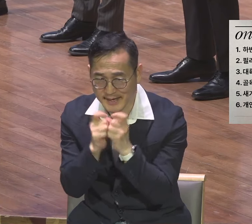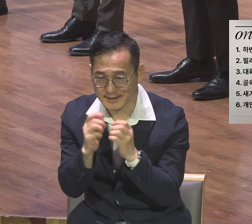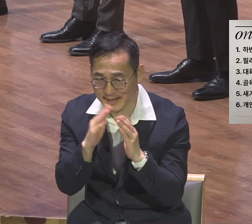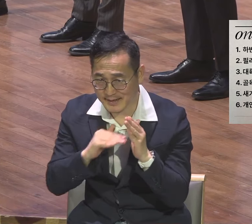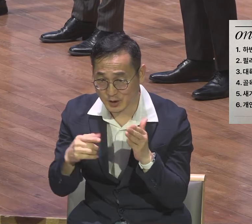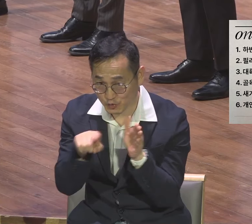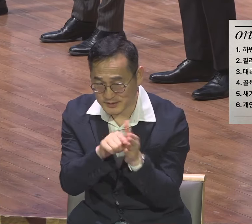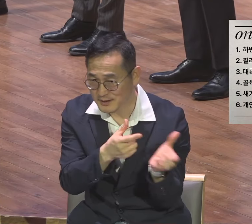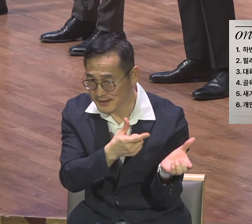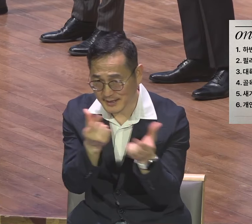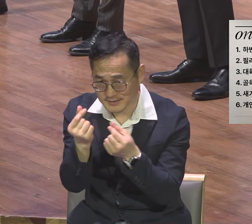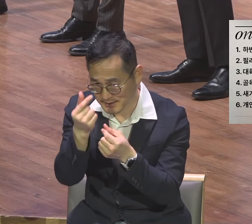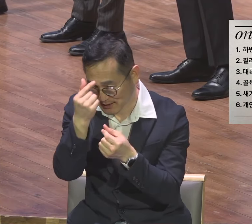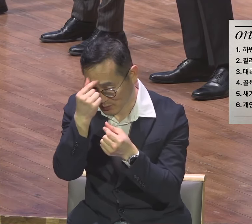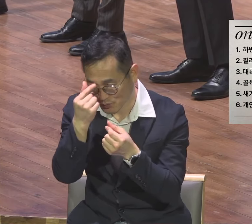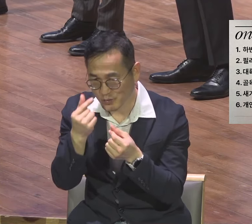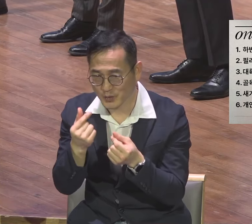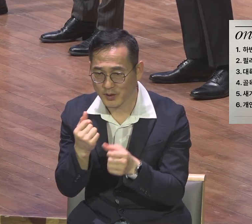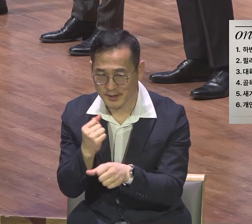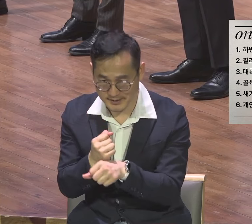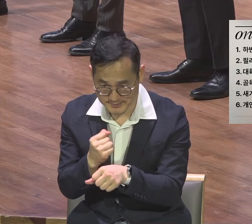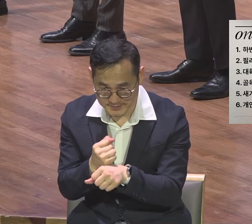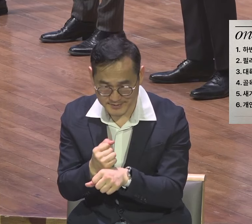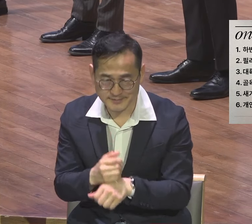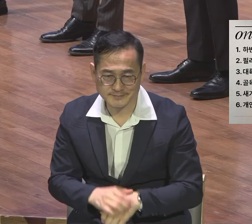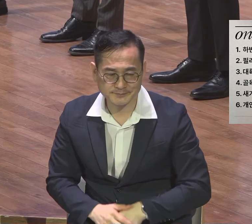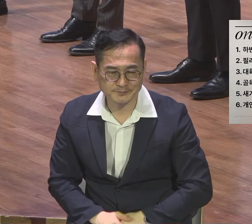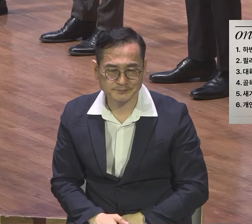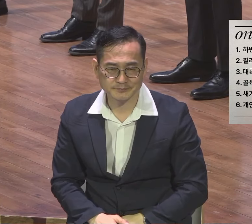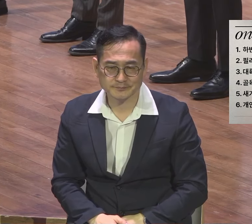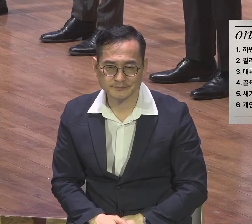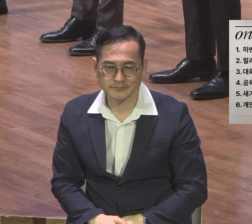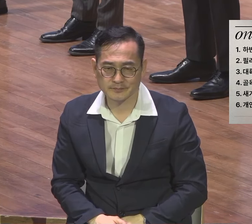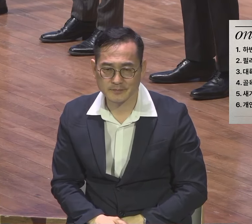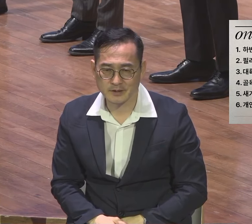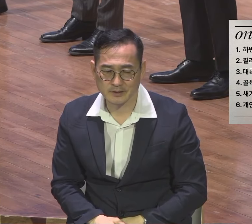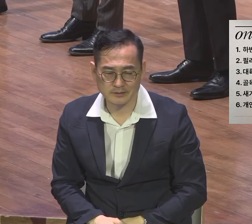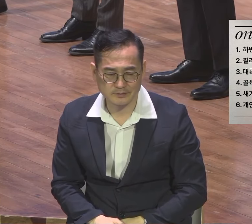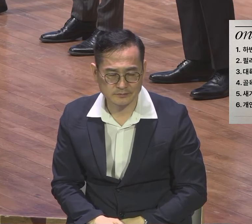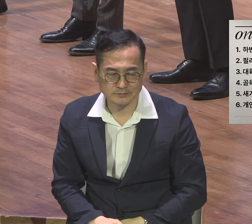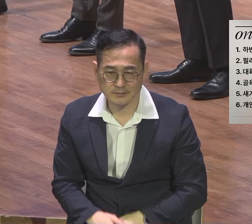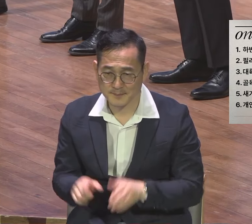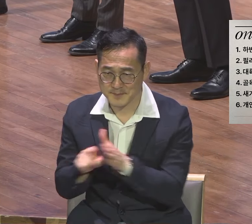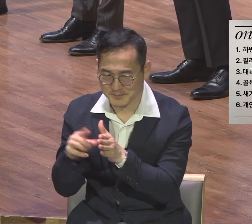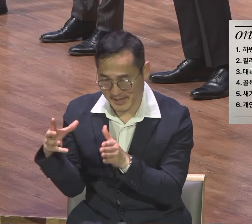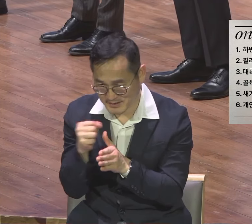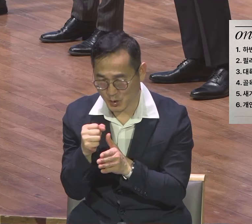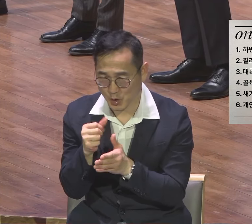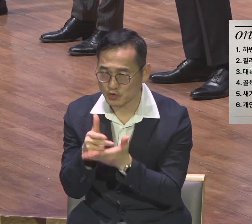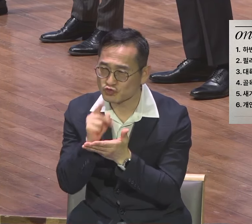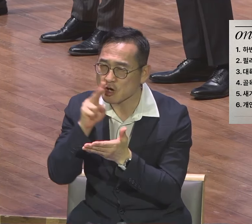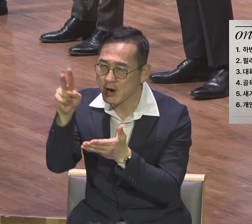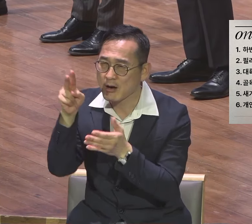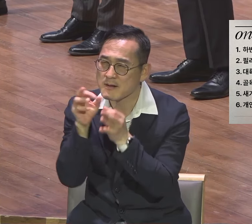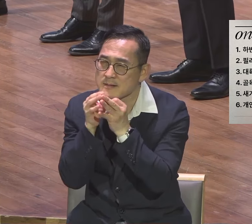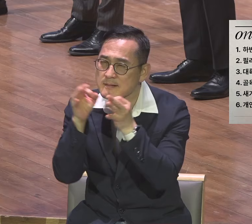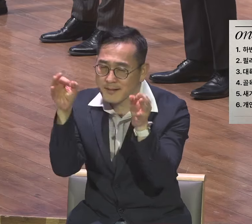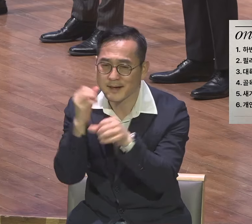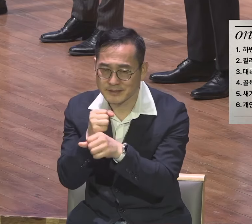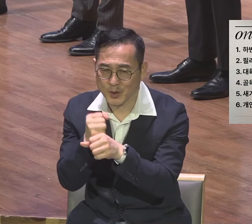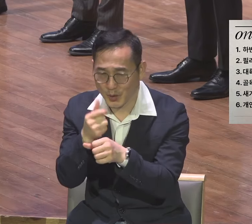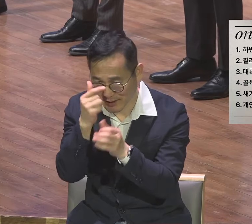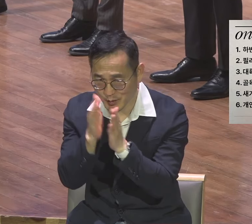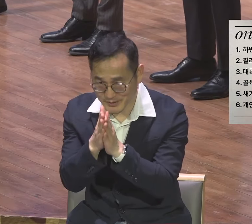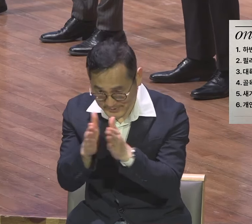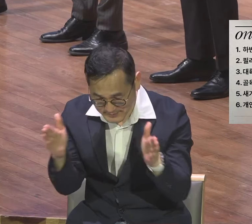기도하겠습니다. 이 시간 우리가 기도할 때 보좌의 능력이 임할 줄 믿습니다. 믿는 믿음으로 주여 한번 외치고 기도하러